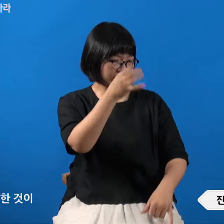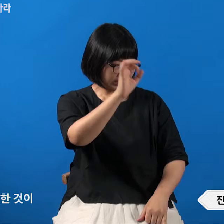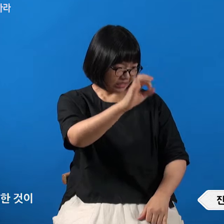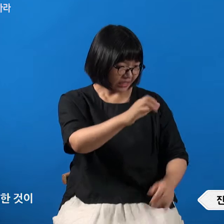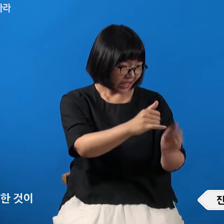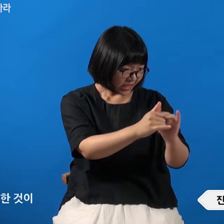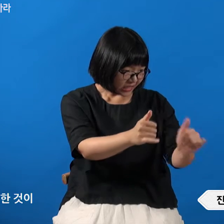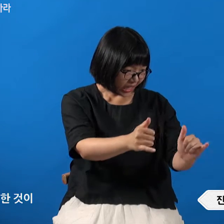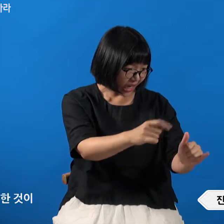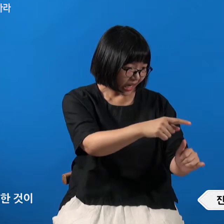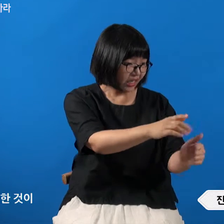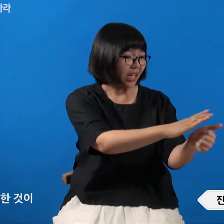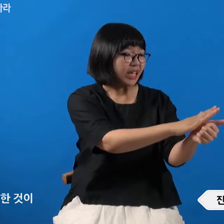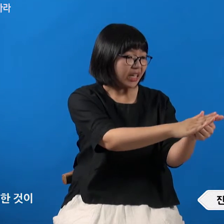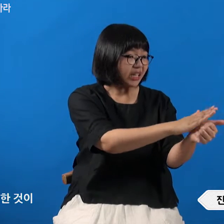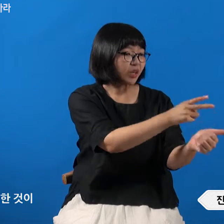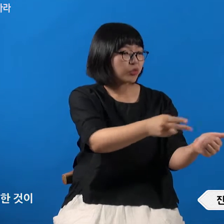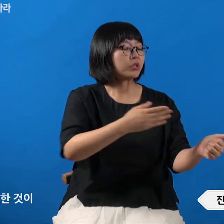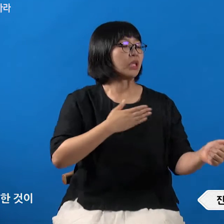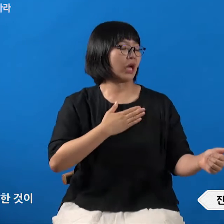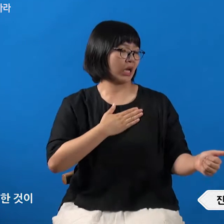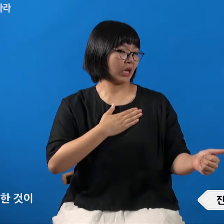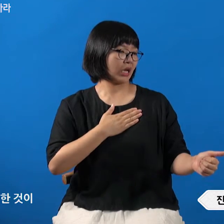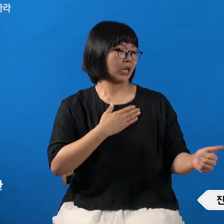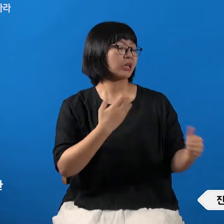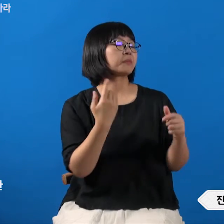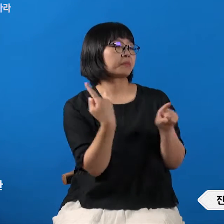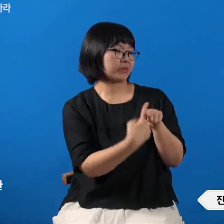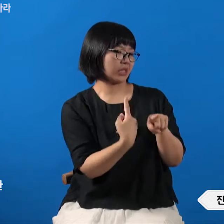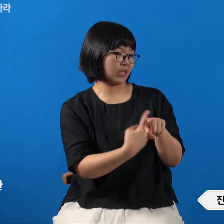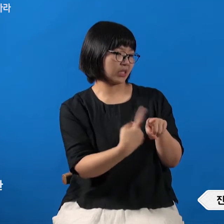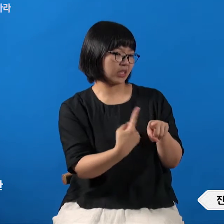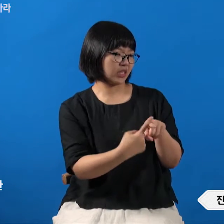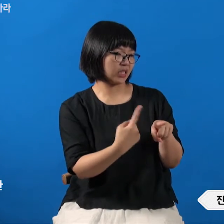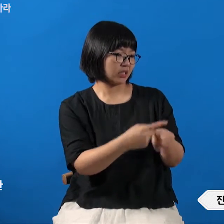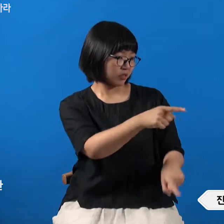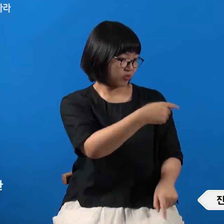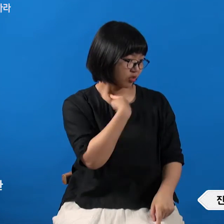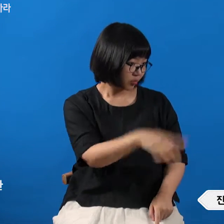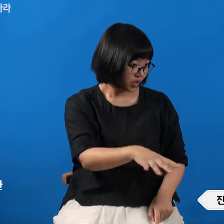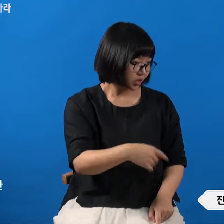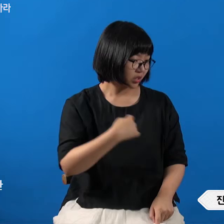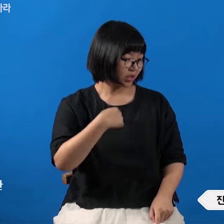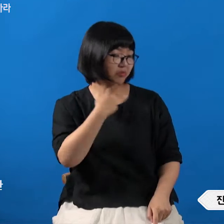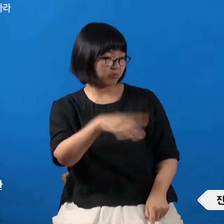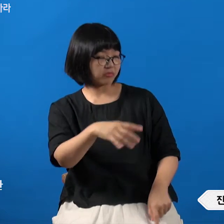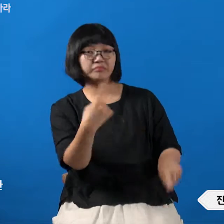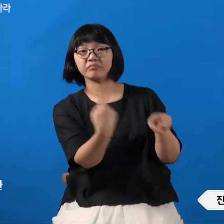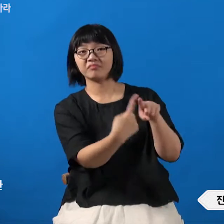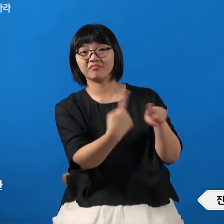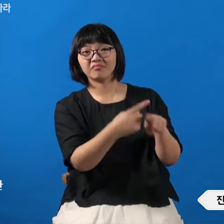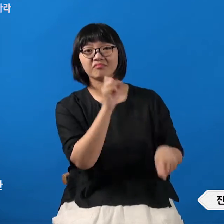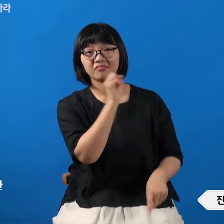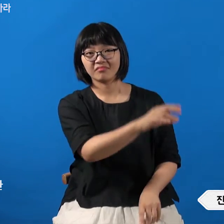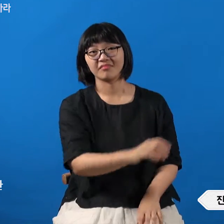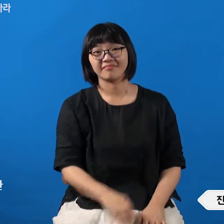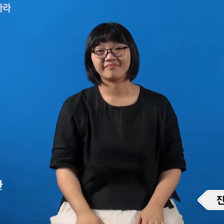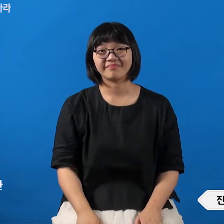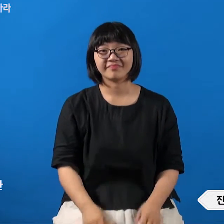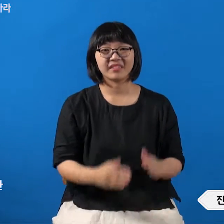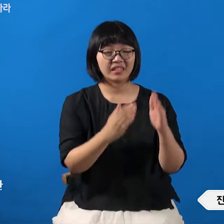하지 않은 것이 내게 하지 않은 것이라고 말씀하시며, 하나님은 그렇게 힘들고 어려운 이웃들을